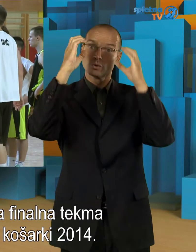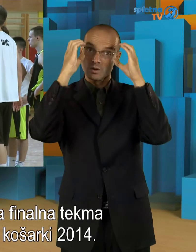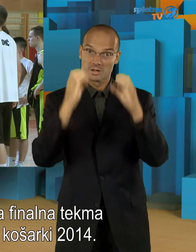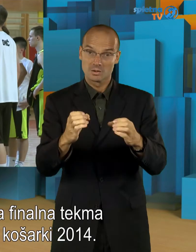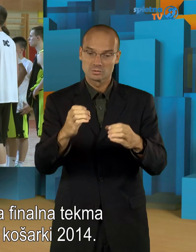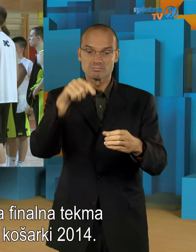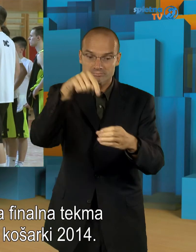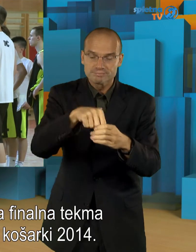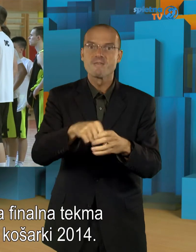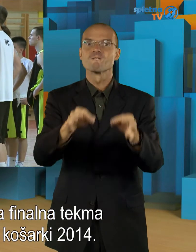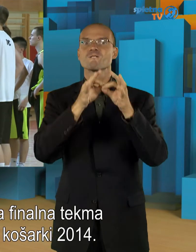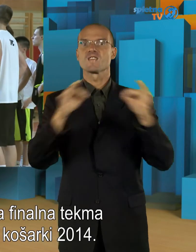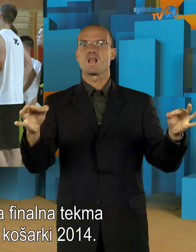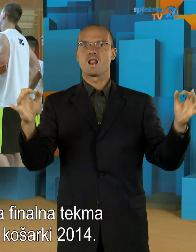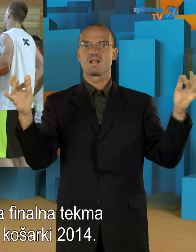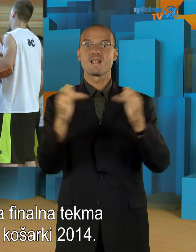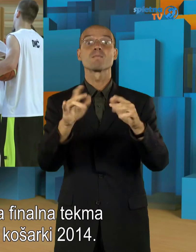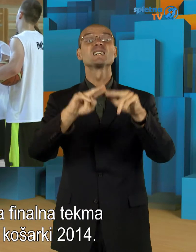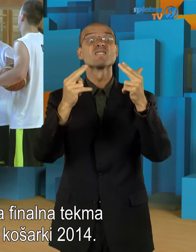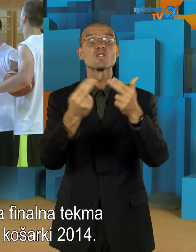košarki 2014.